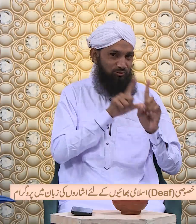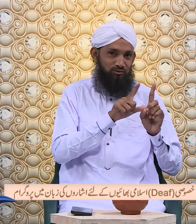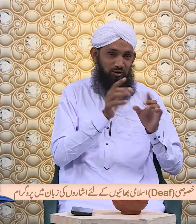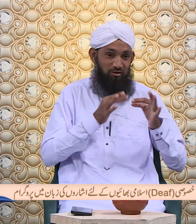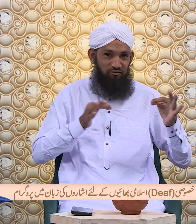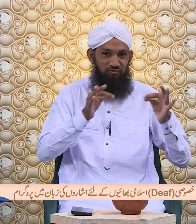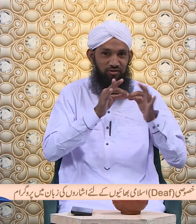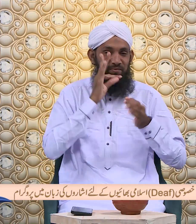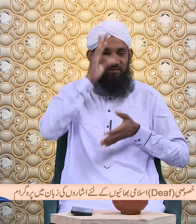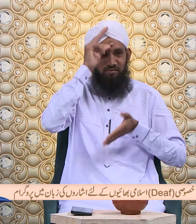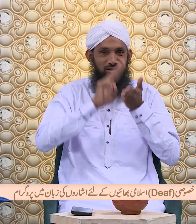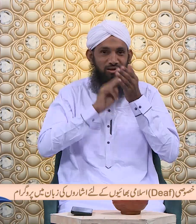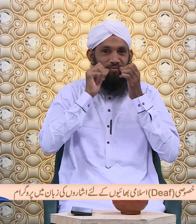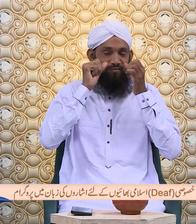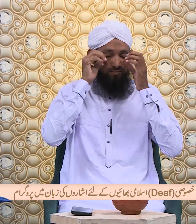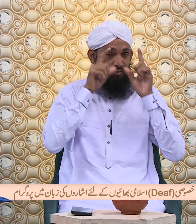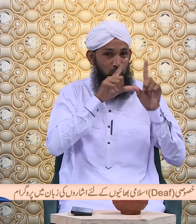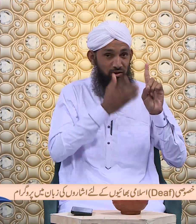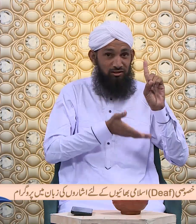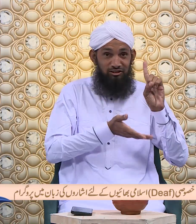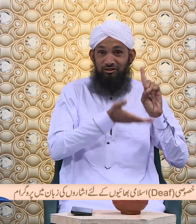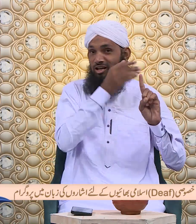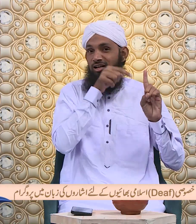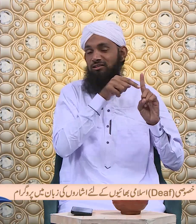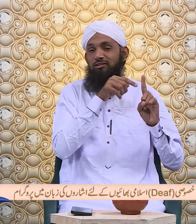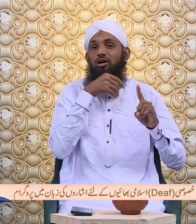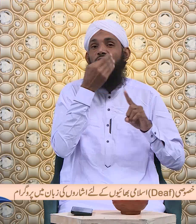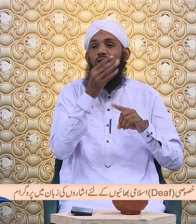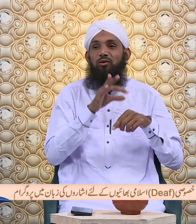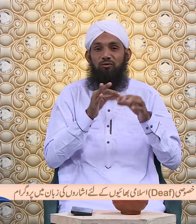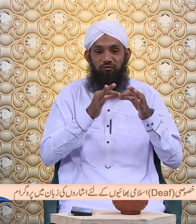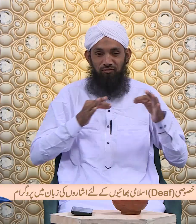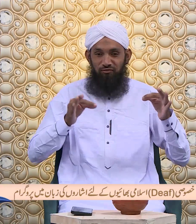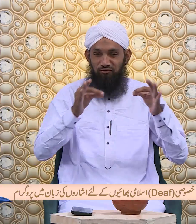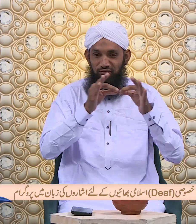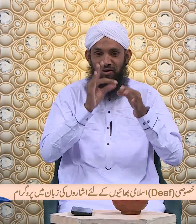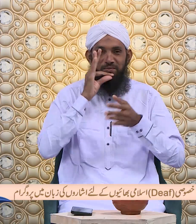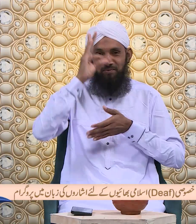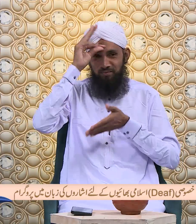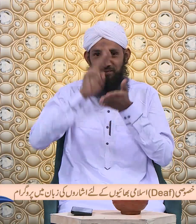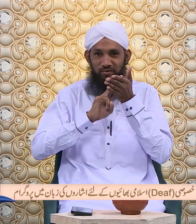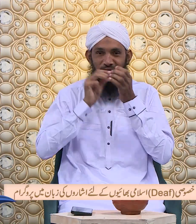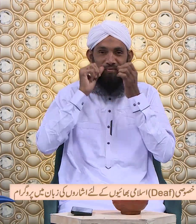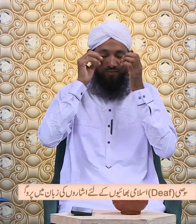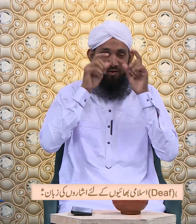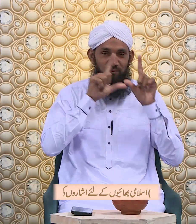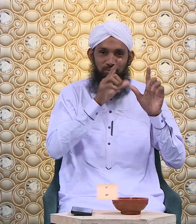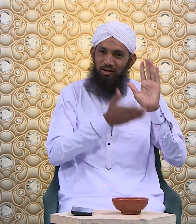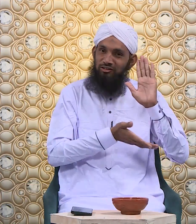اولاد اس کو اپنی اولاد سے زیادہ پیاری نہ ہو اور میرے اہل بیت اسے اپنے گھر والوں سے بڑھ کر پیارے اور محبوب نہ ہو